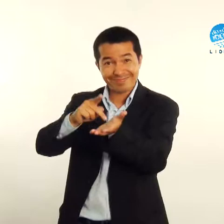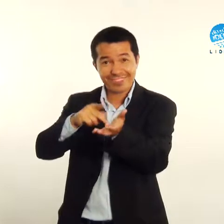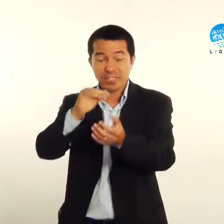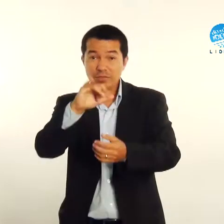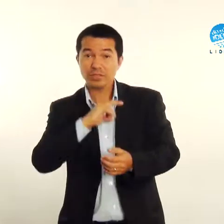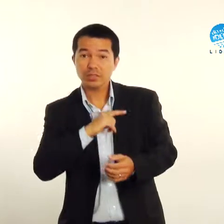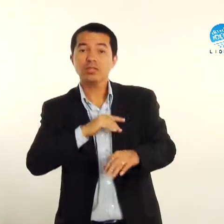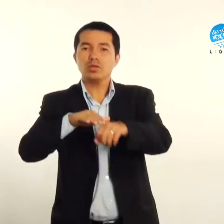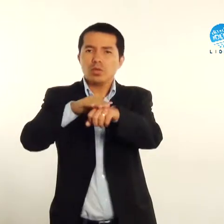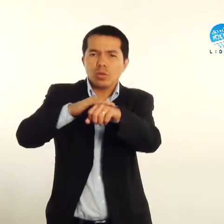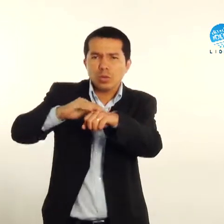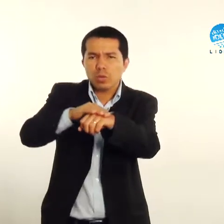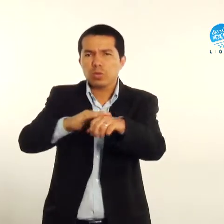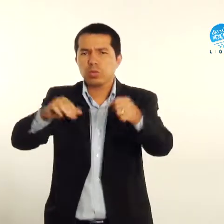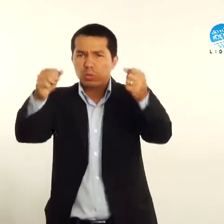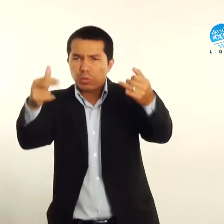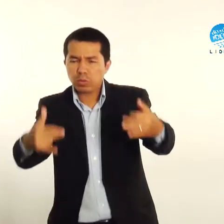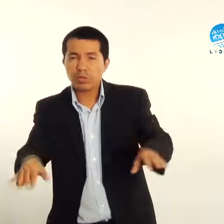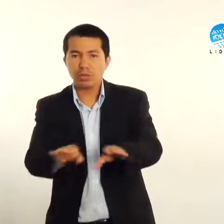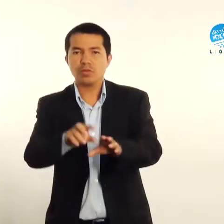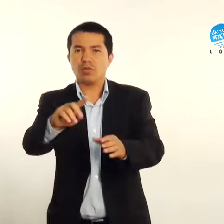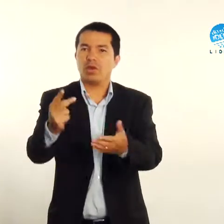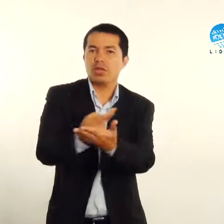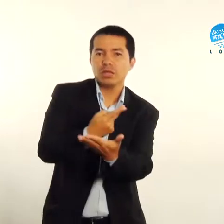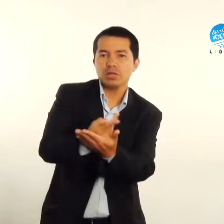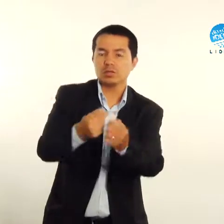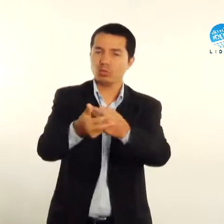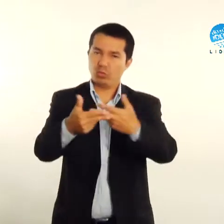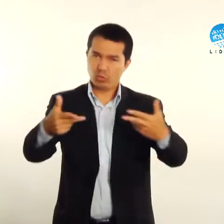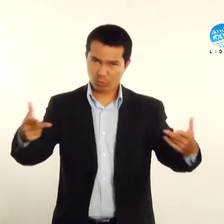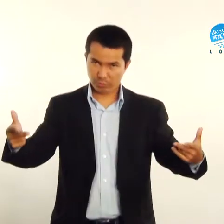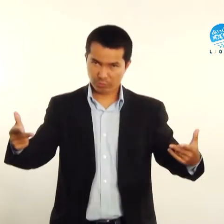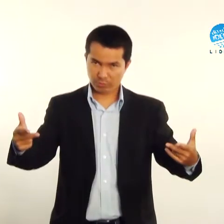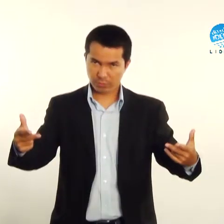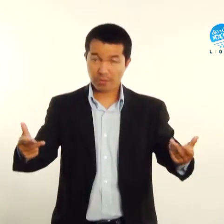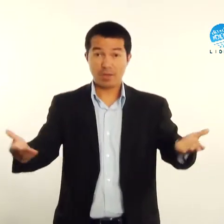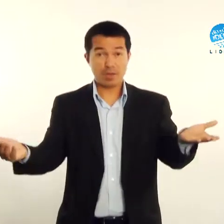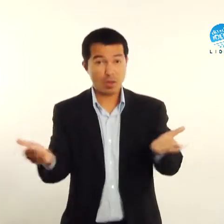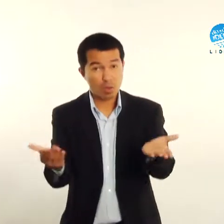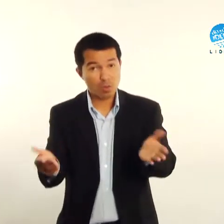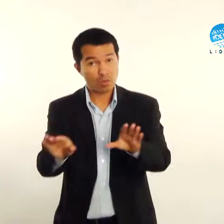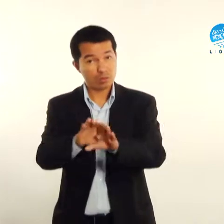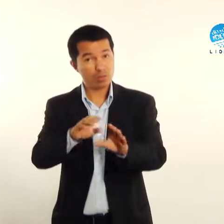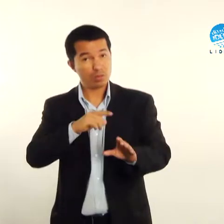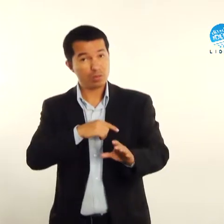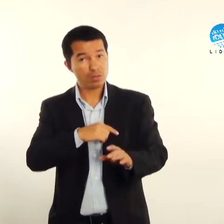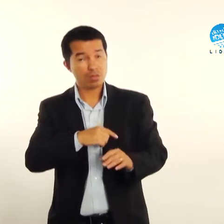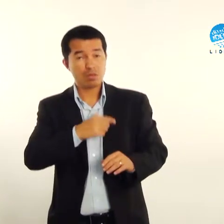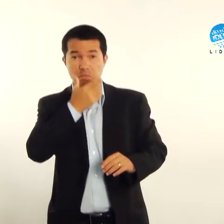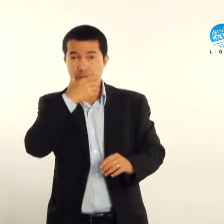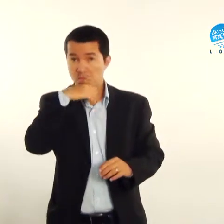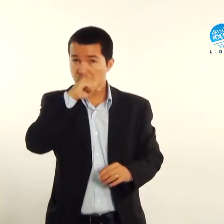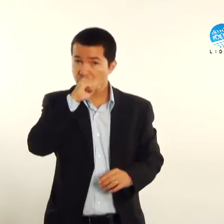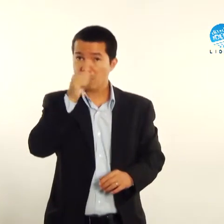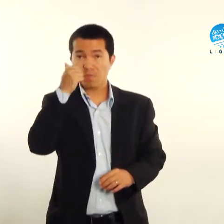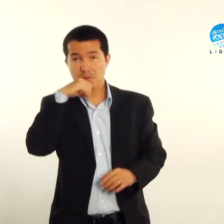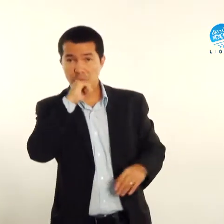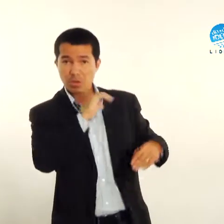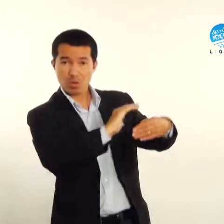E quando a gente conversa e explica o porquê do erro, a conversão